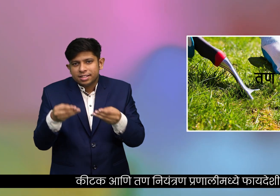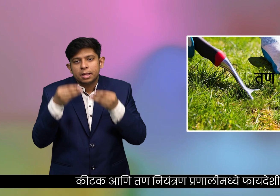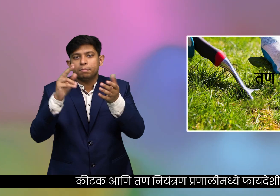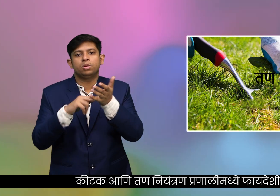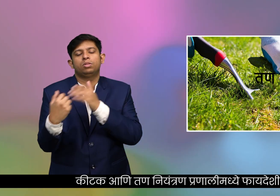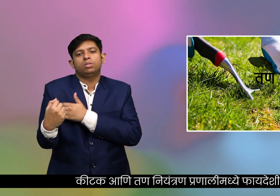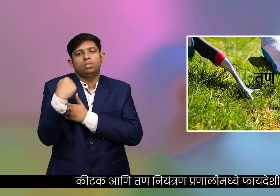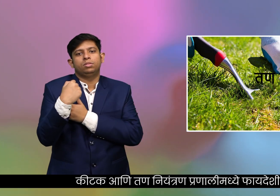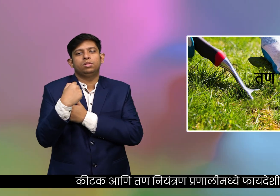आहे.